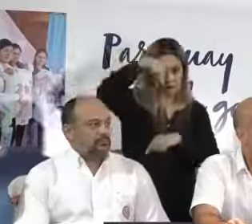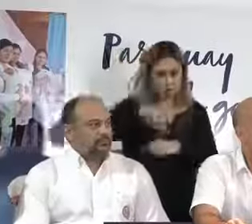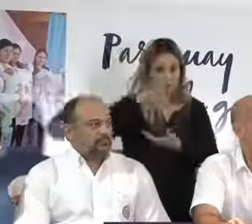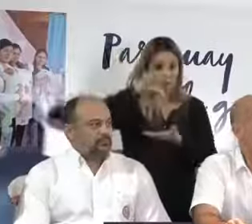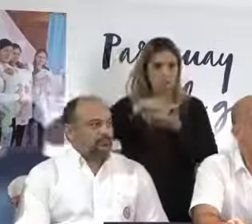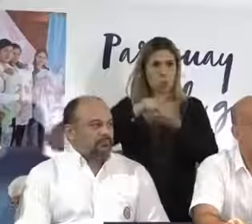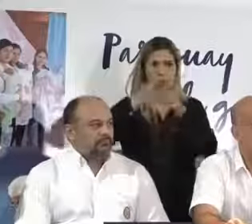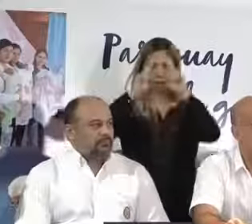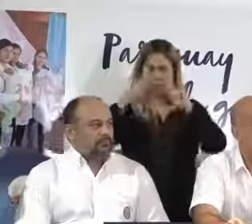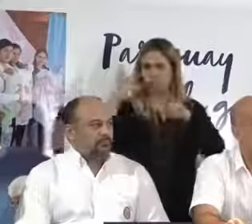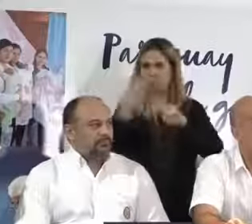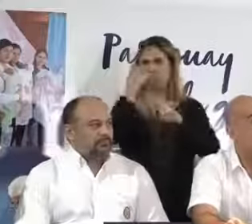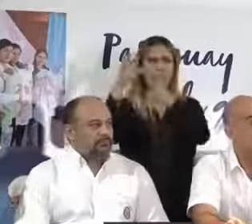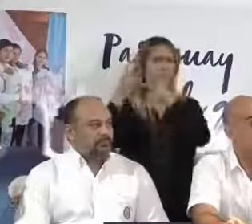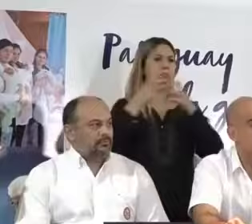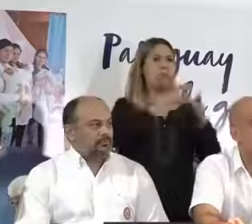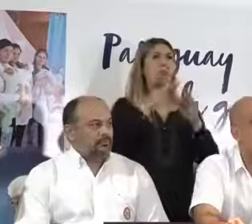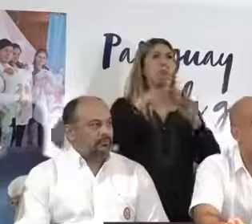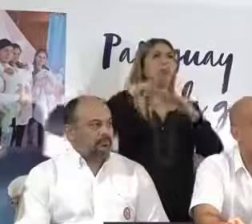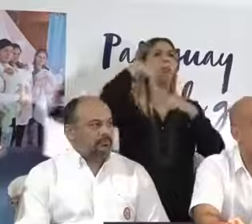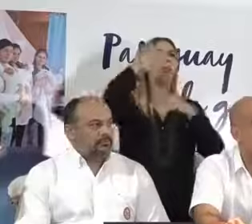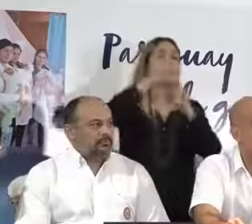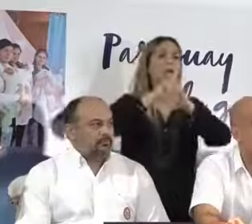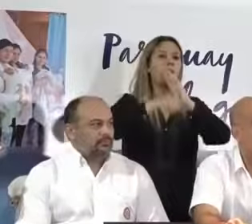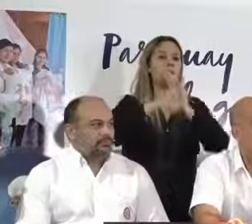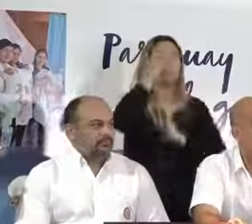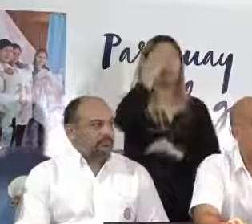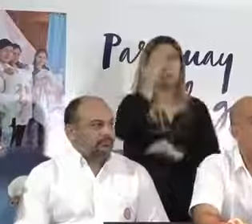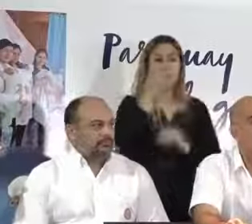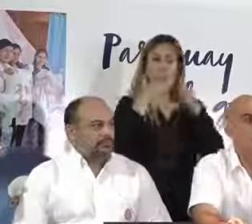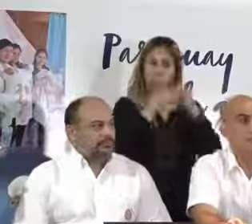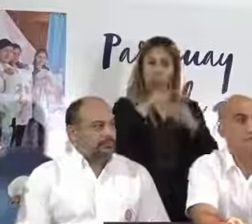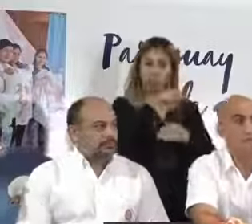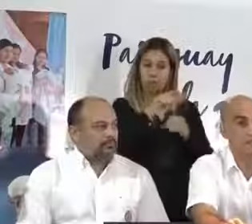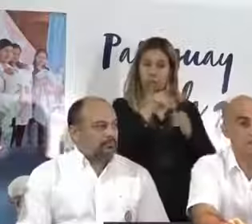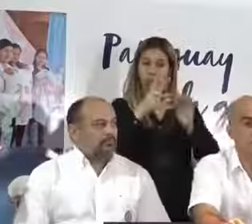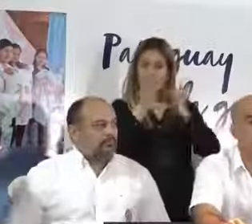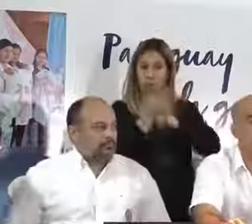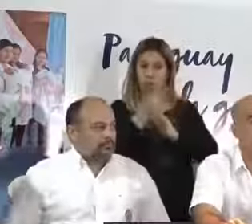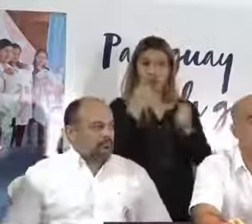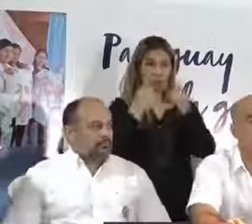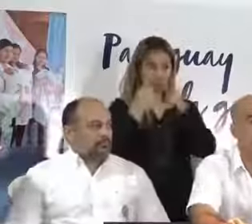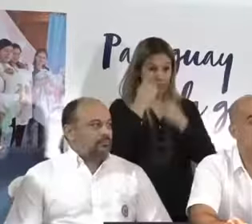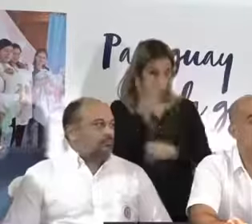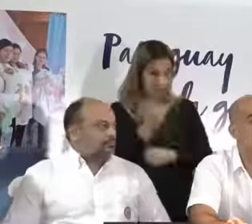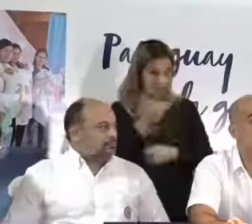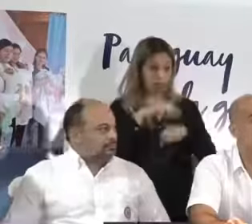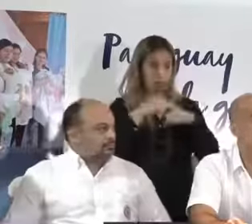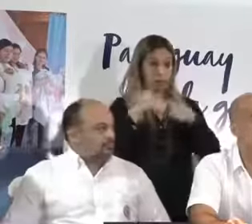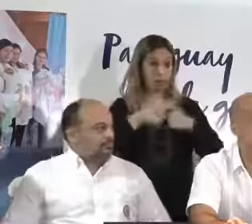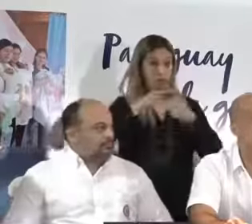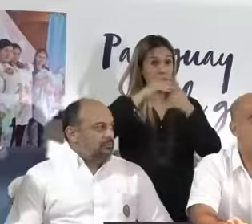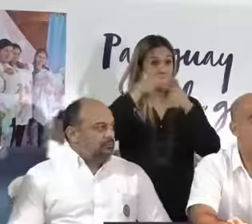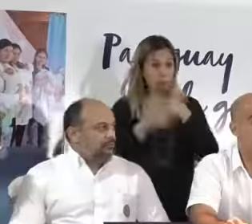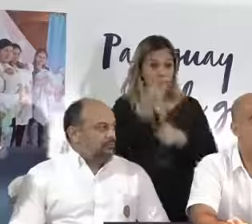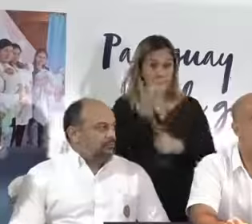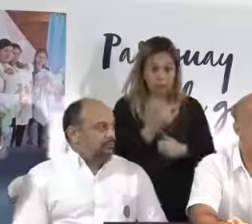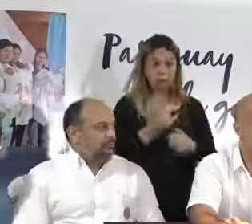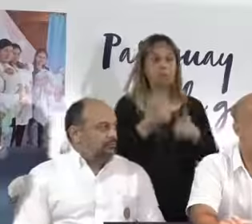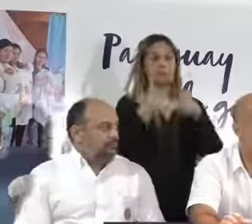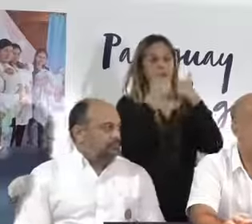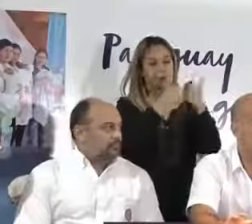algo el protocolo de detección ahora mismo? ¿Confían aún en el protocolo? Sí, muchas gracias. Sí, todas estas personas